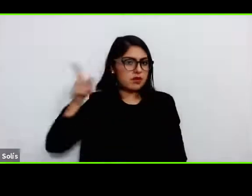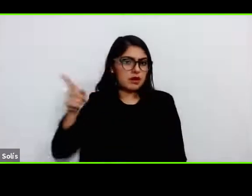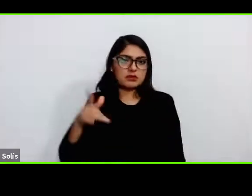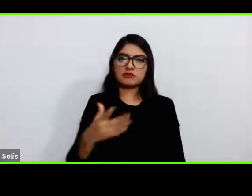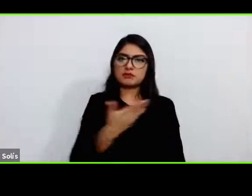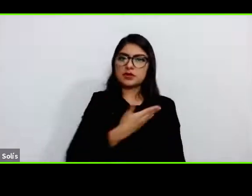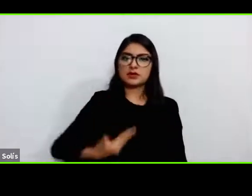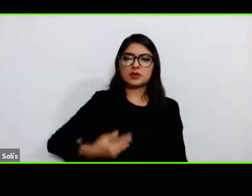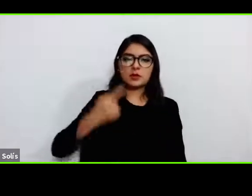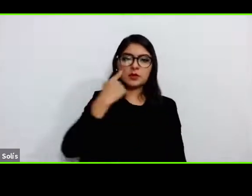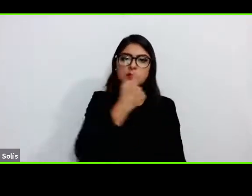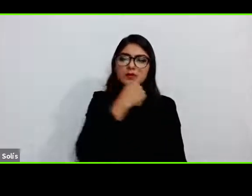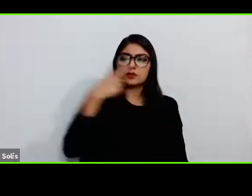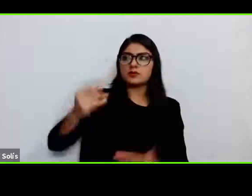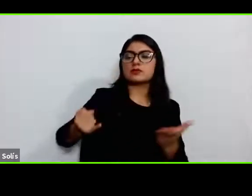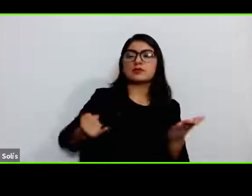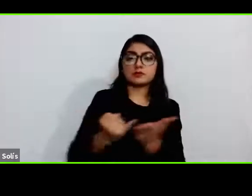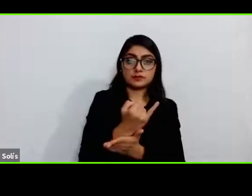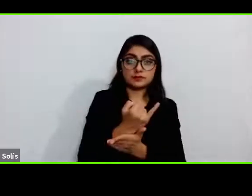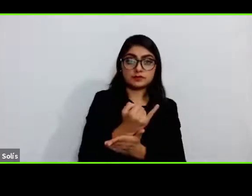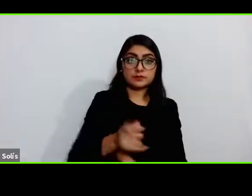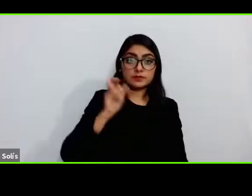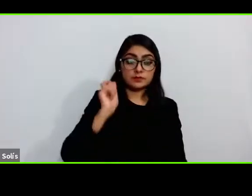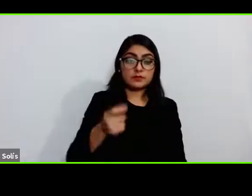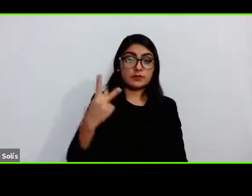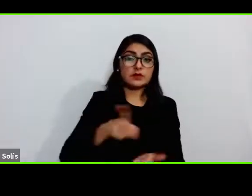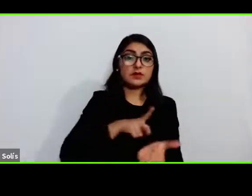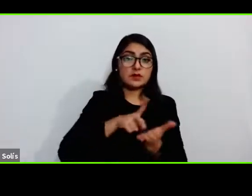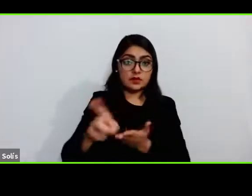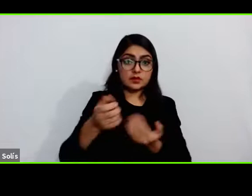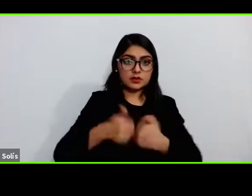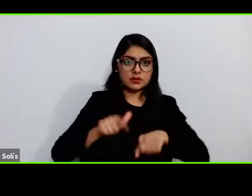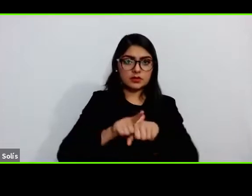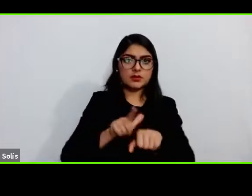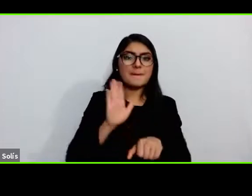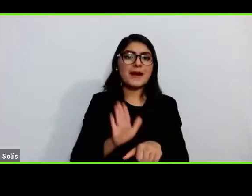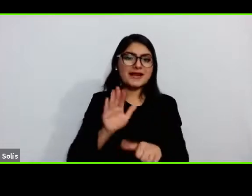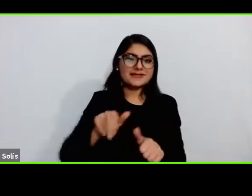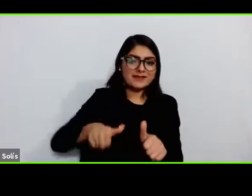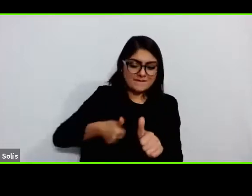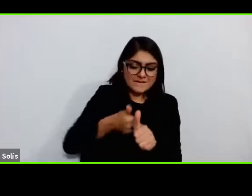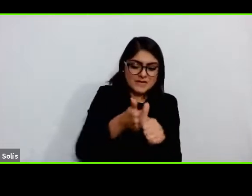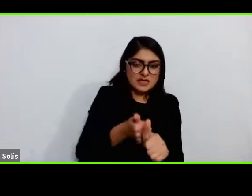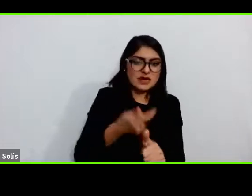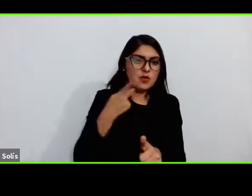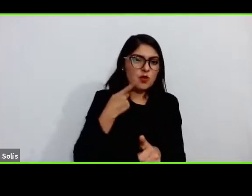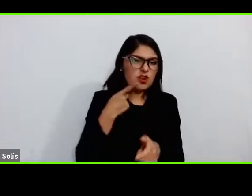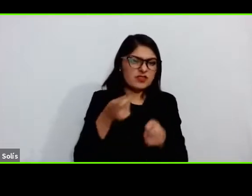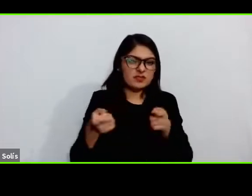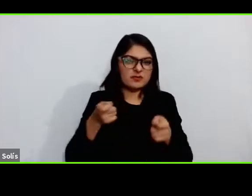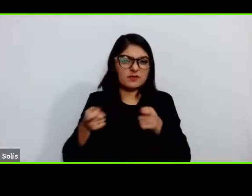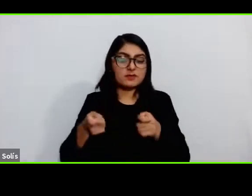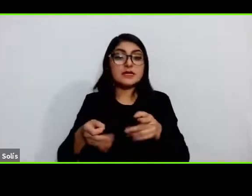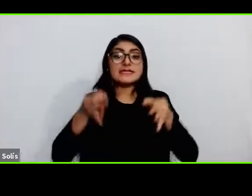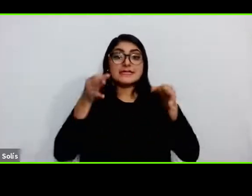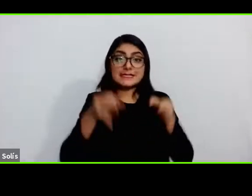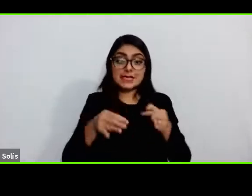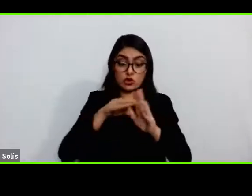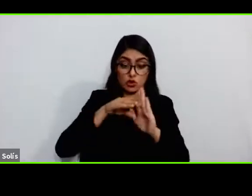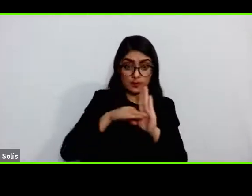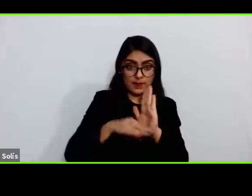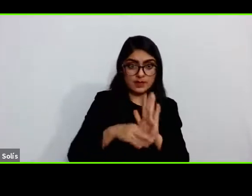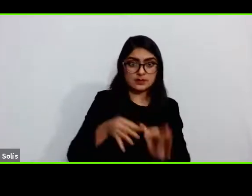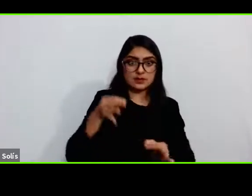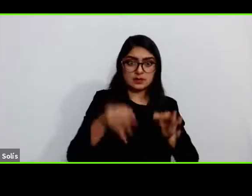el régimen autoritario de los derechos sociales más bien eran instrumentos de control político, ¿no? No eran normas jurídicas.